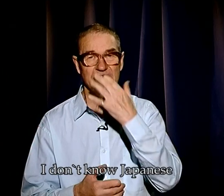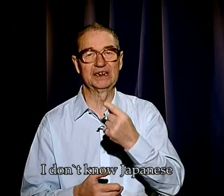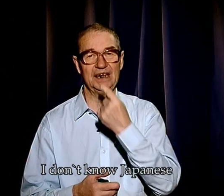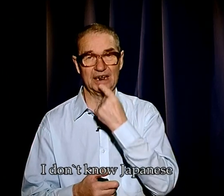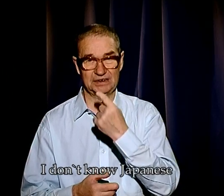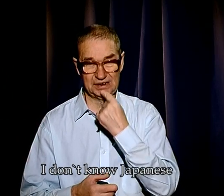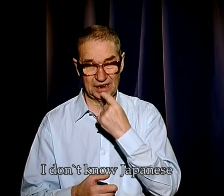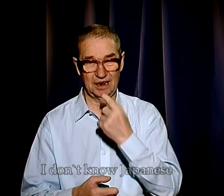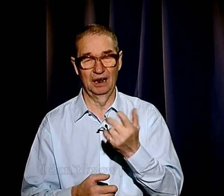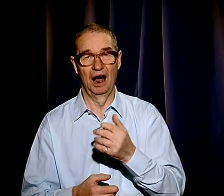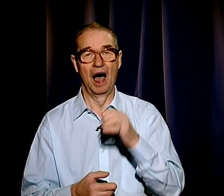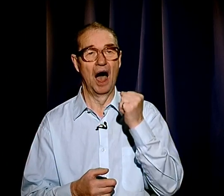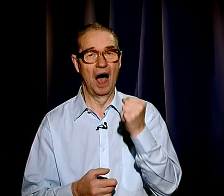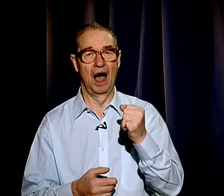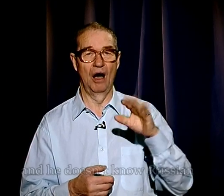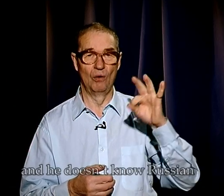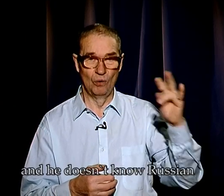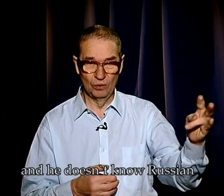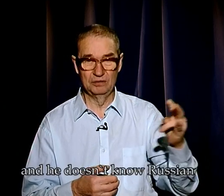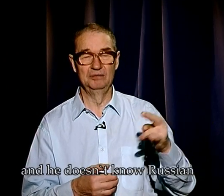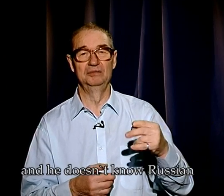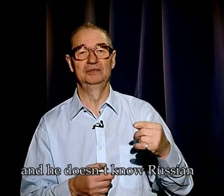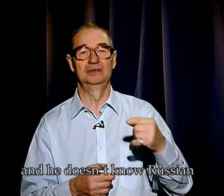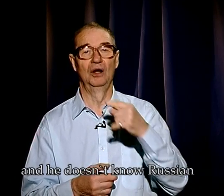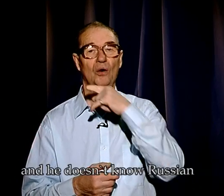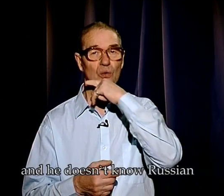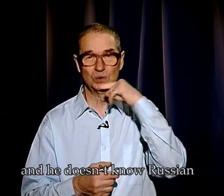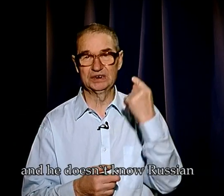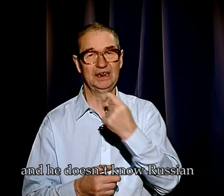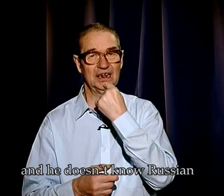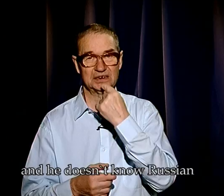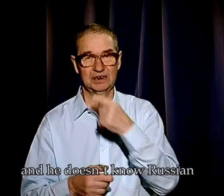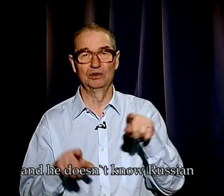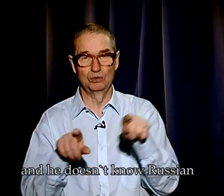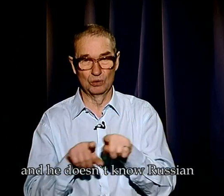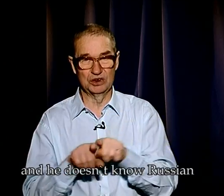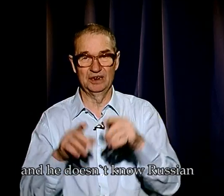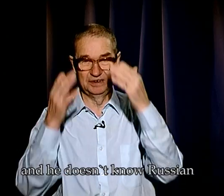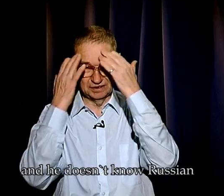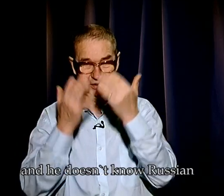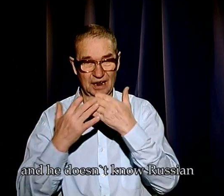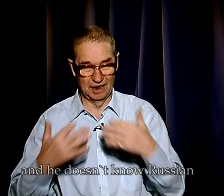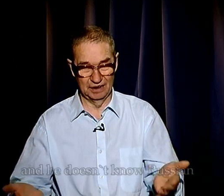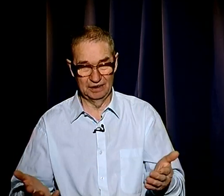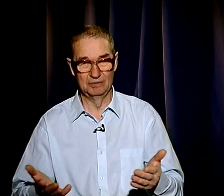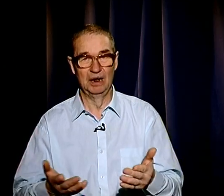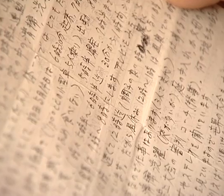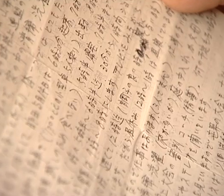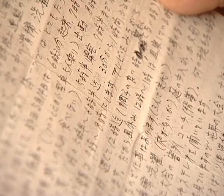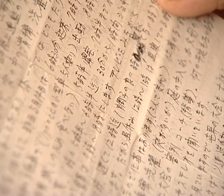японский язык, а он русский язык тоже не знает.